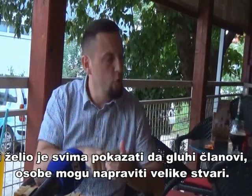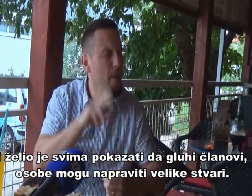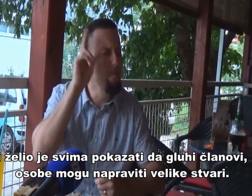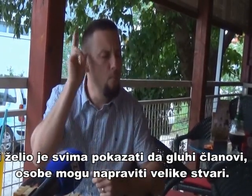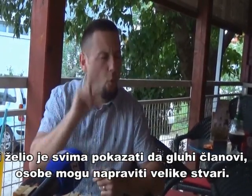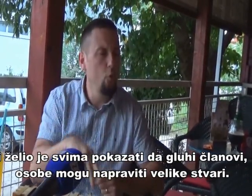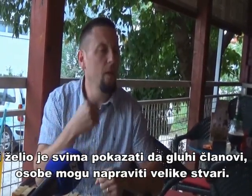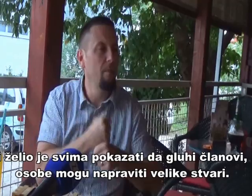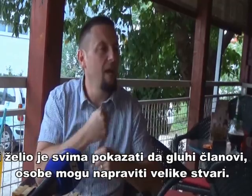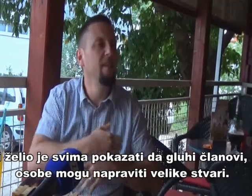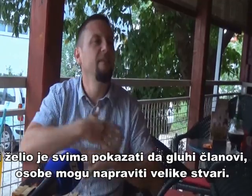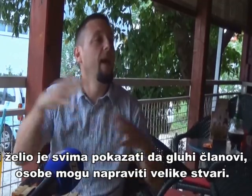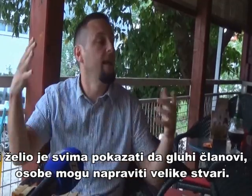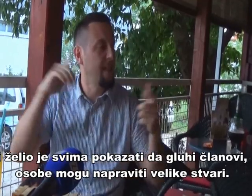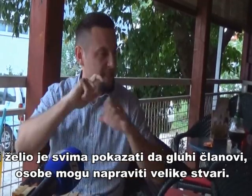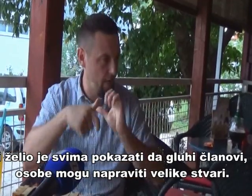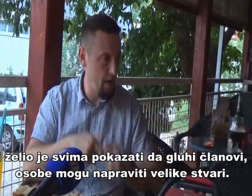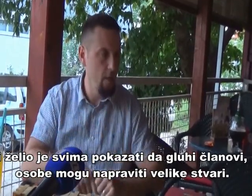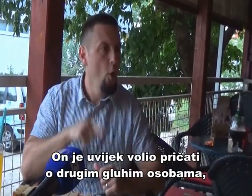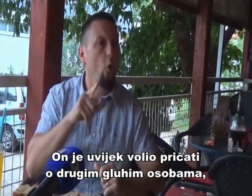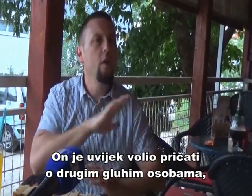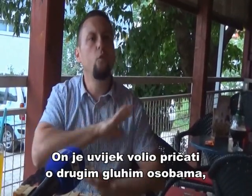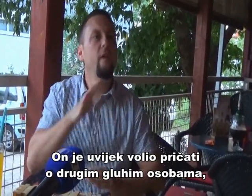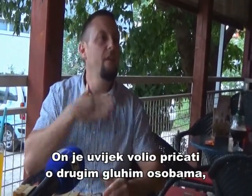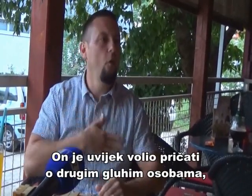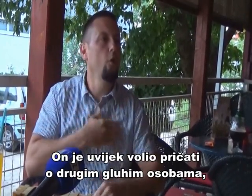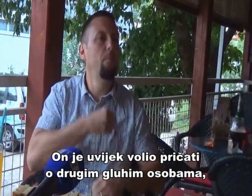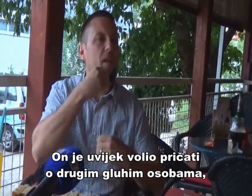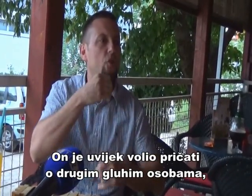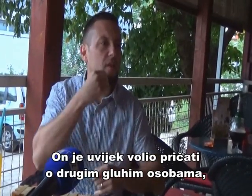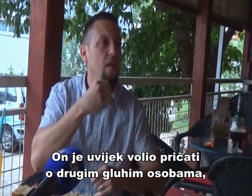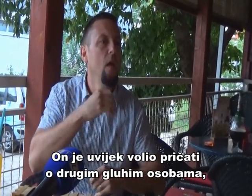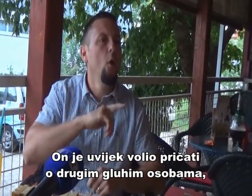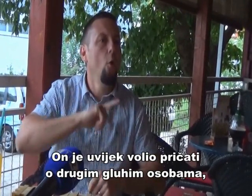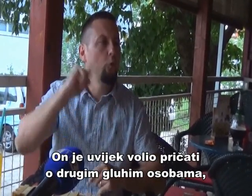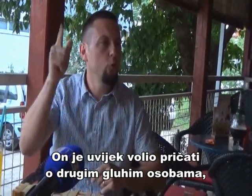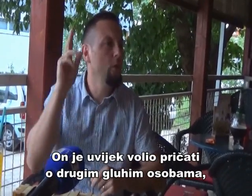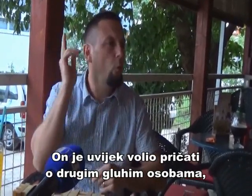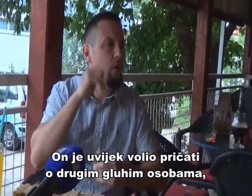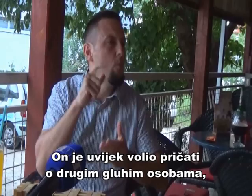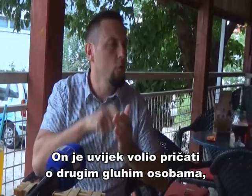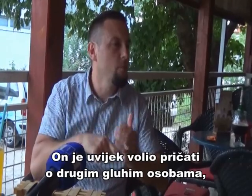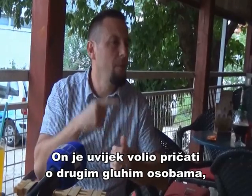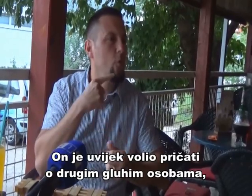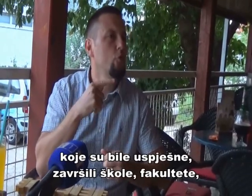osobe mogu napraviti velike stvari. On je uvijek volio pričati o drugim gluhim osobama koje su